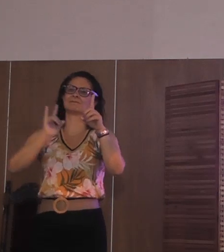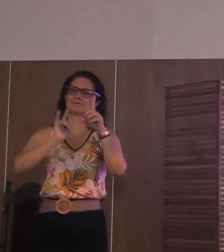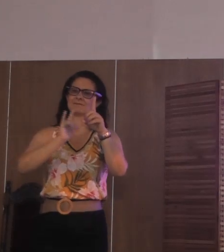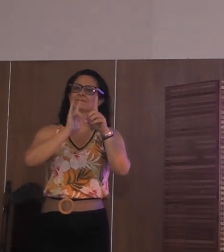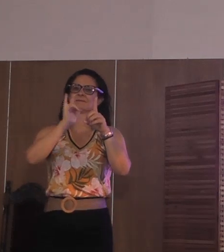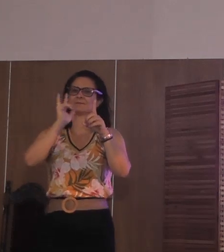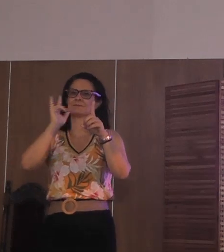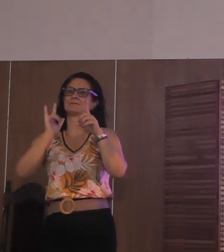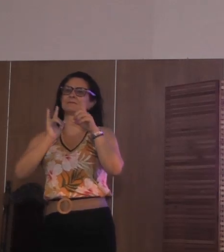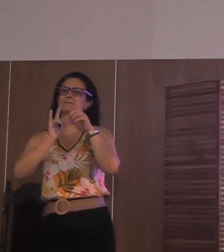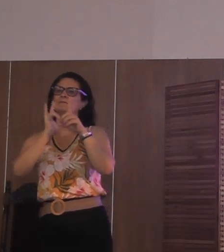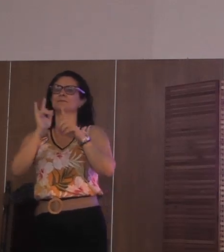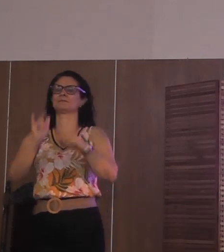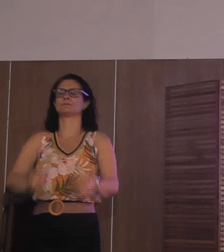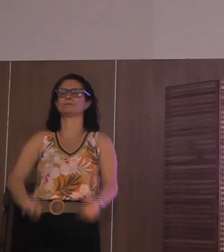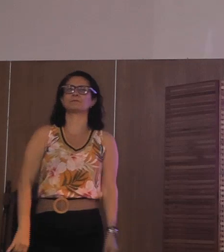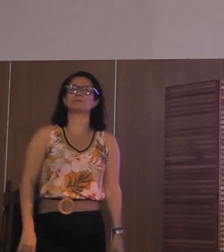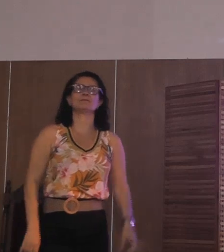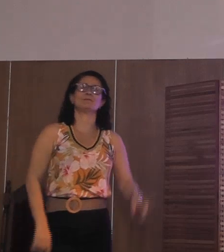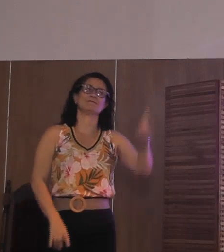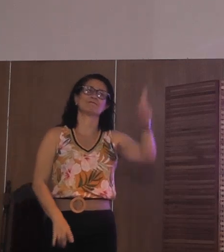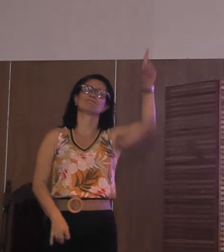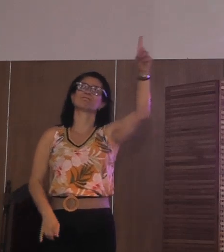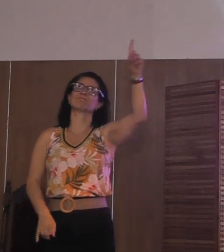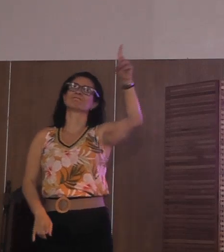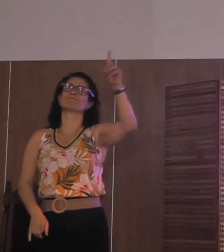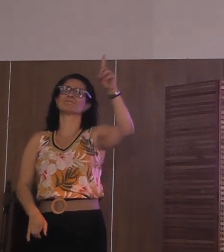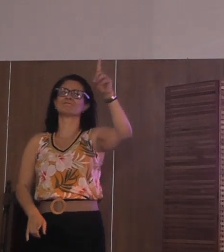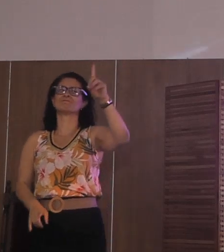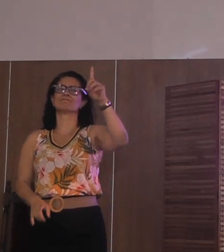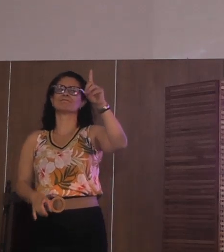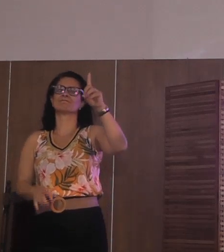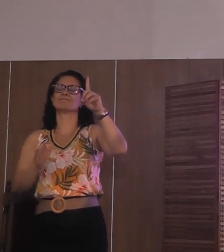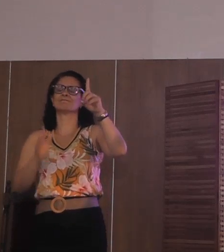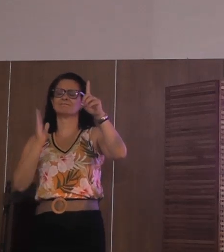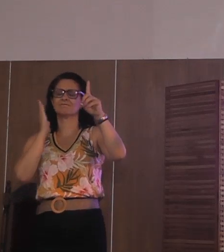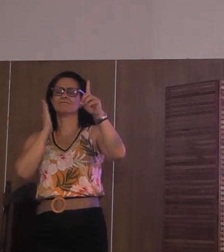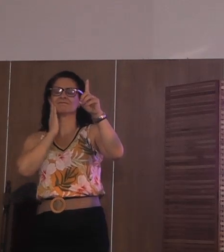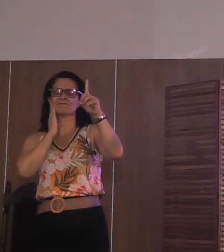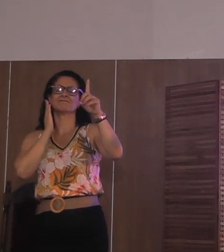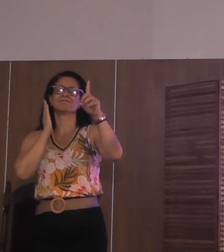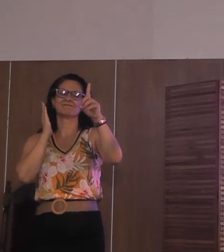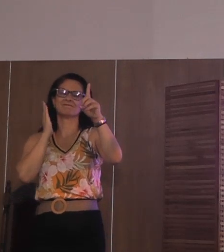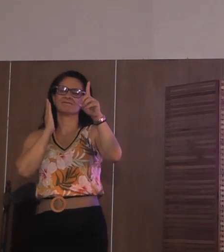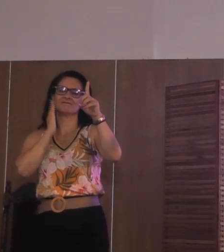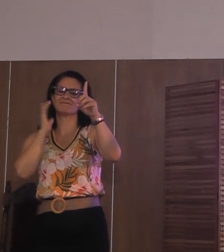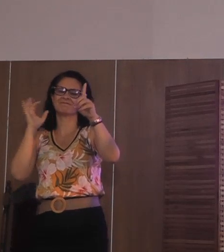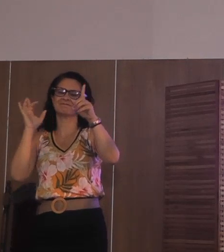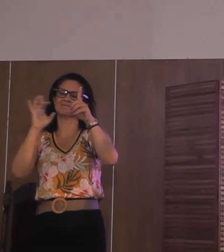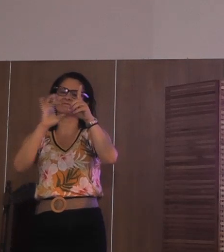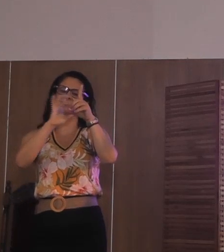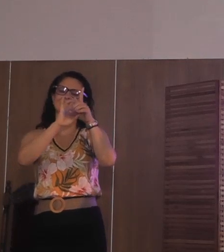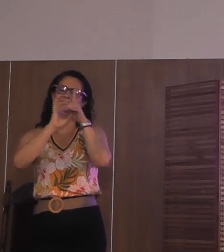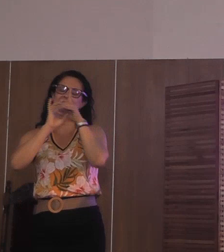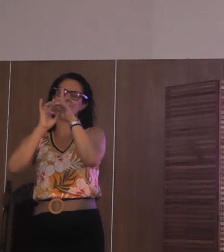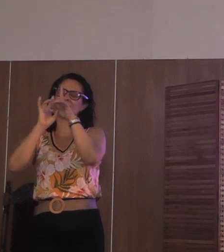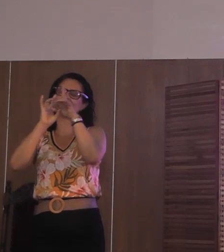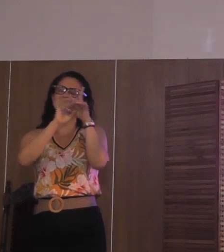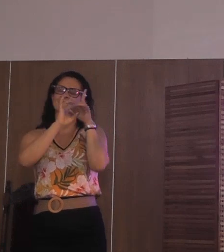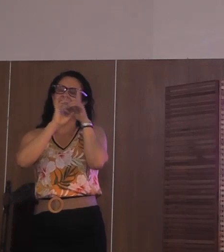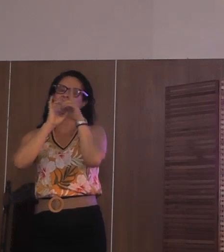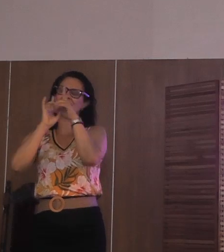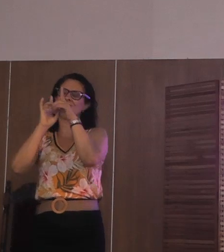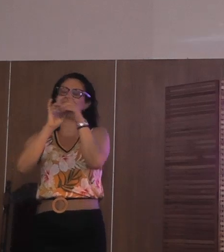Lá no comecinho, eu sei, ó. Eu sei O quê? que sempre estás